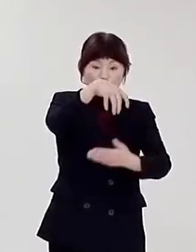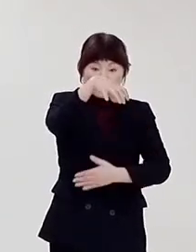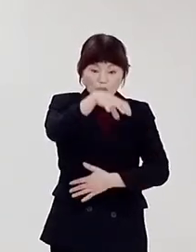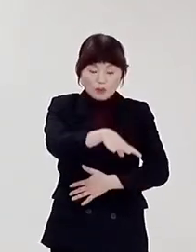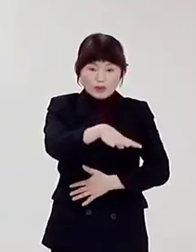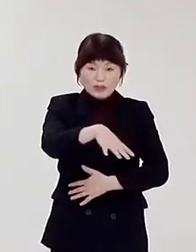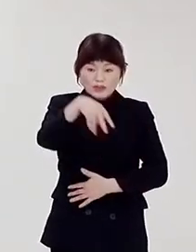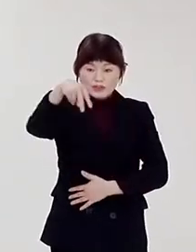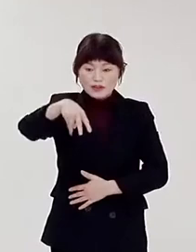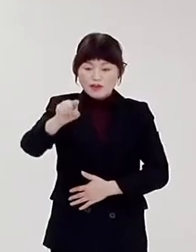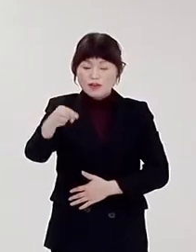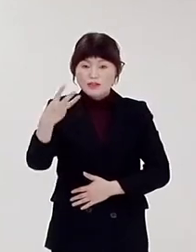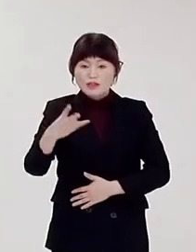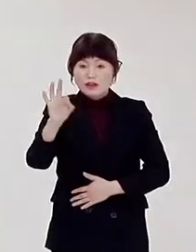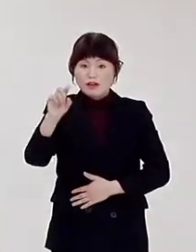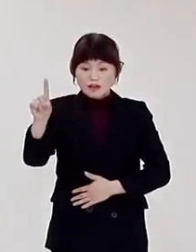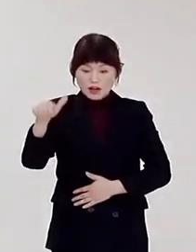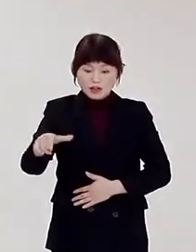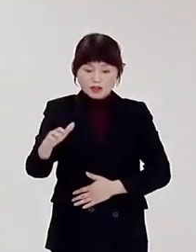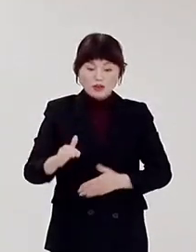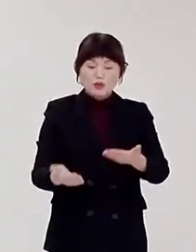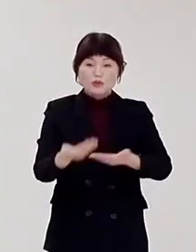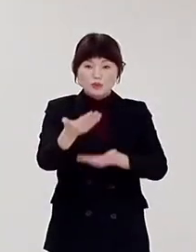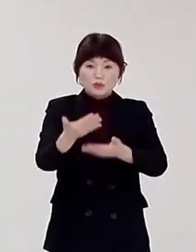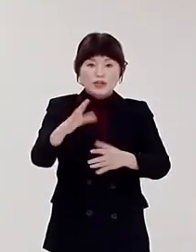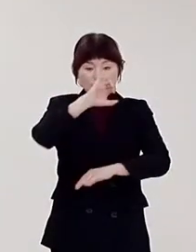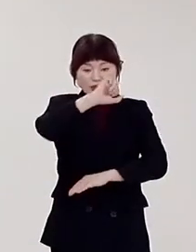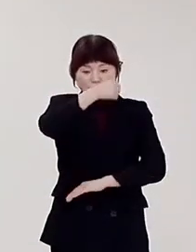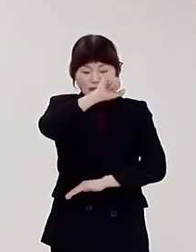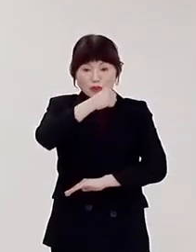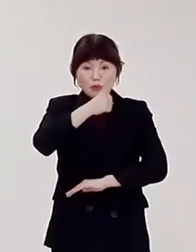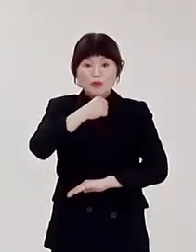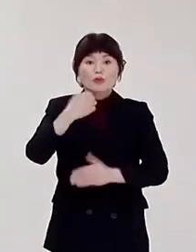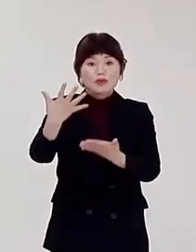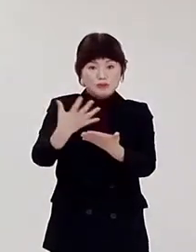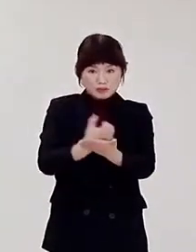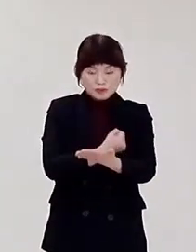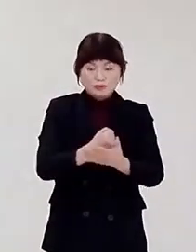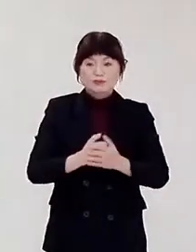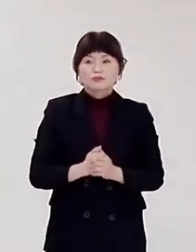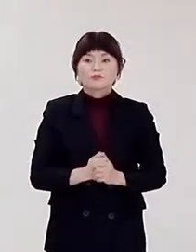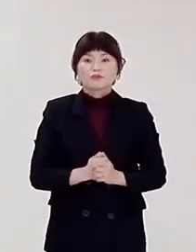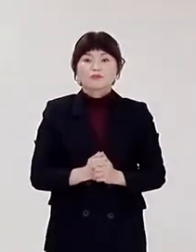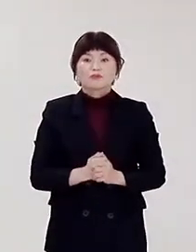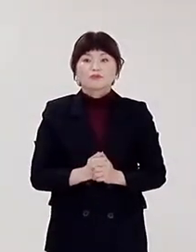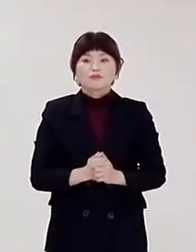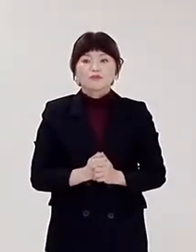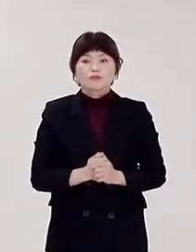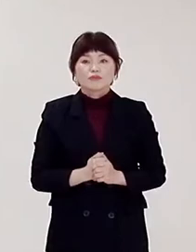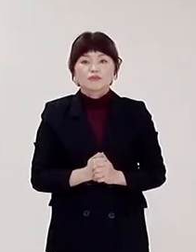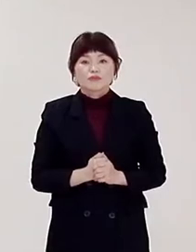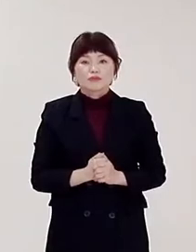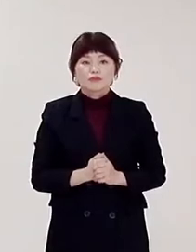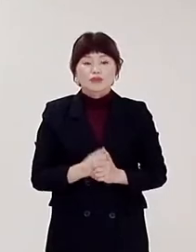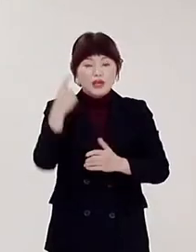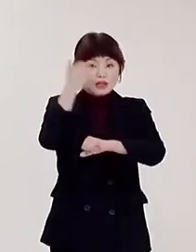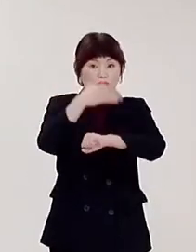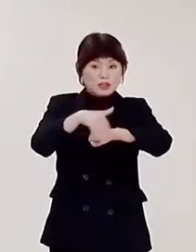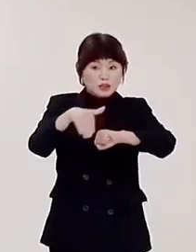86호선 설계비도 반영하였습니다. 또한 기획재정부 사업으로